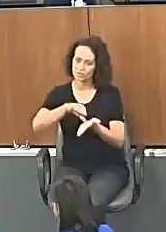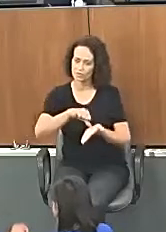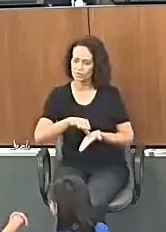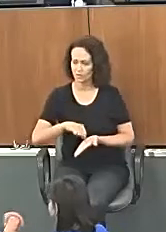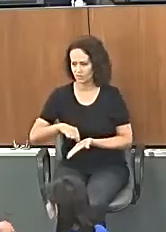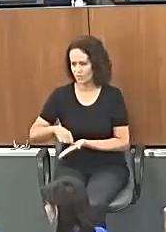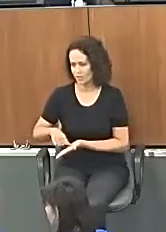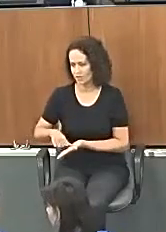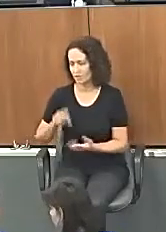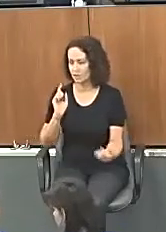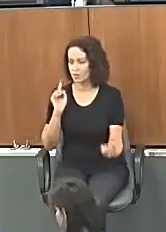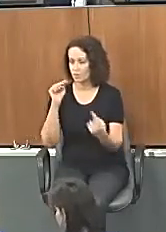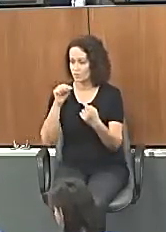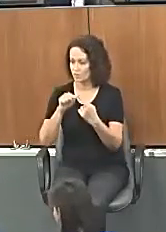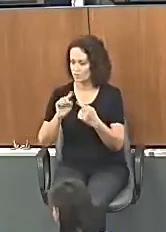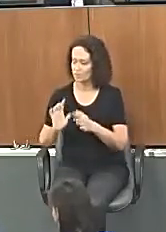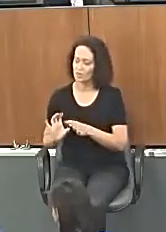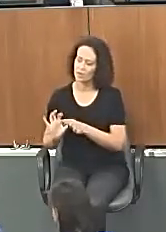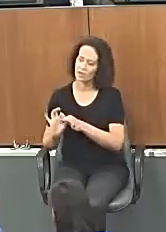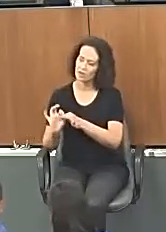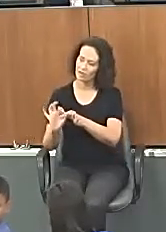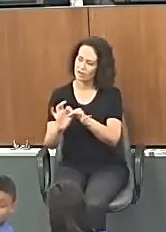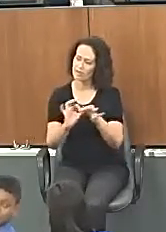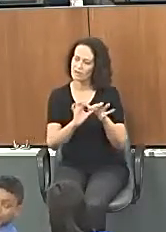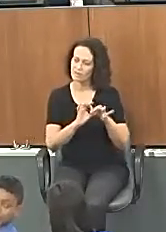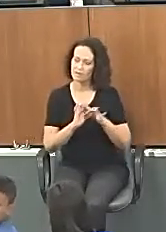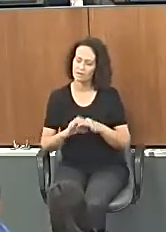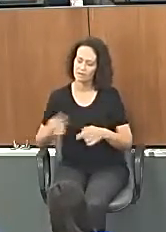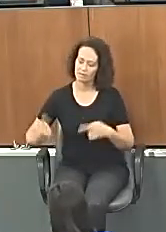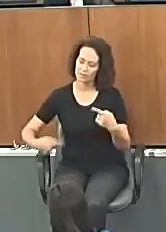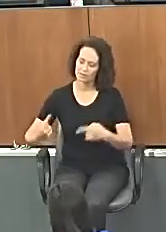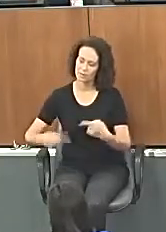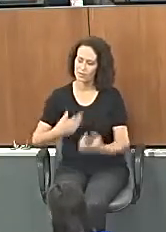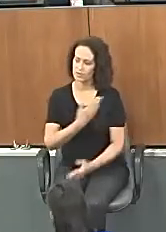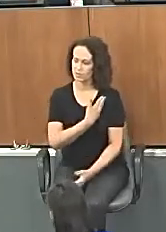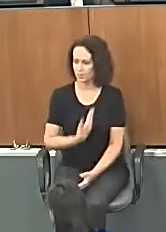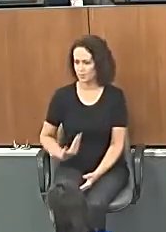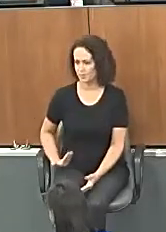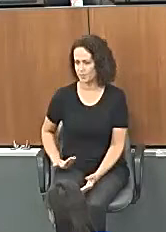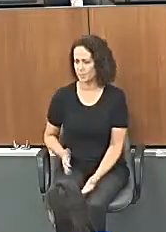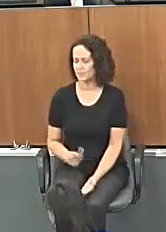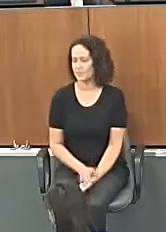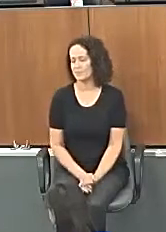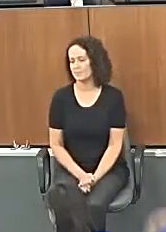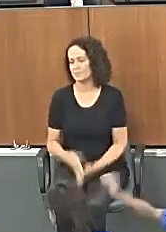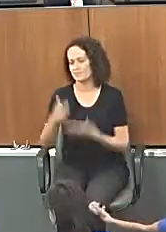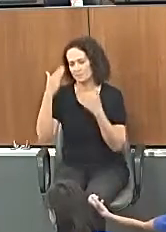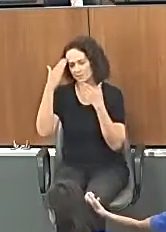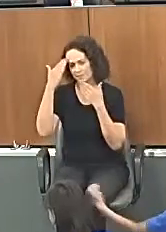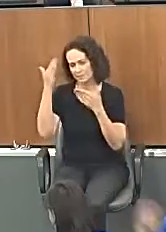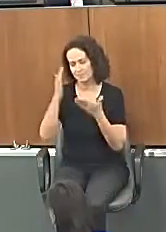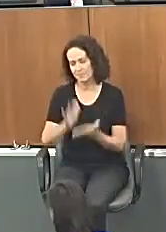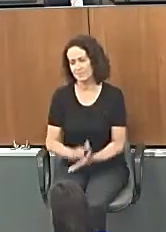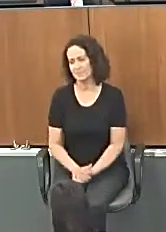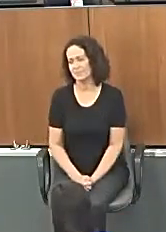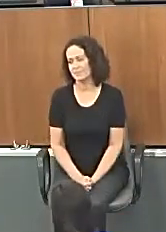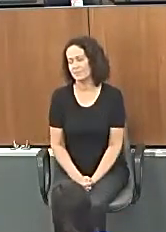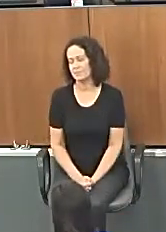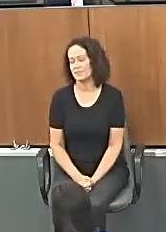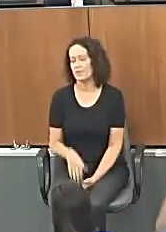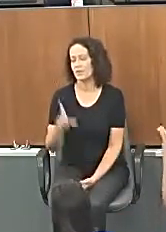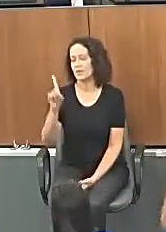curadoria e se brincar todos esses todas as políticas públicas obrigado com a palavra do tudo